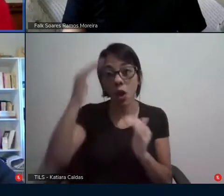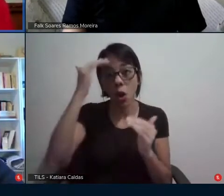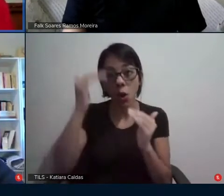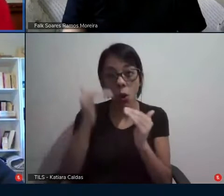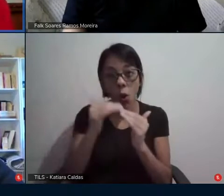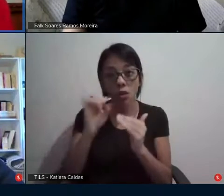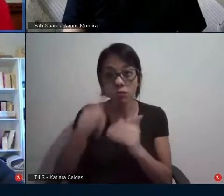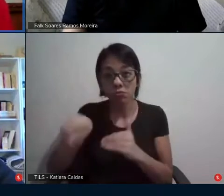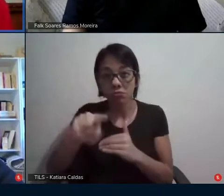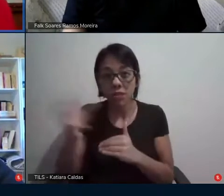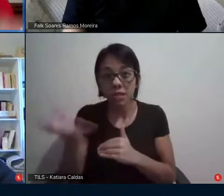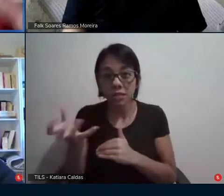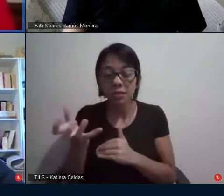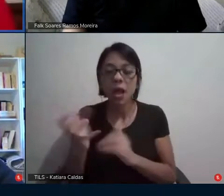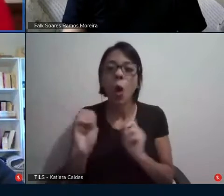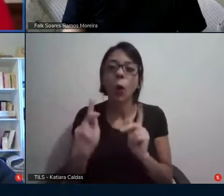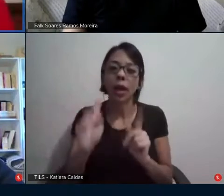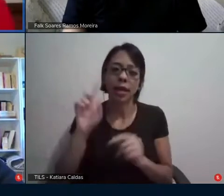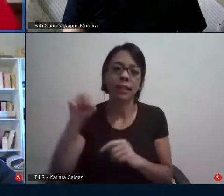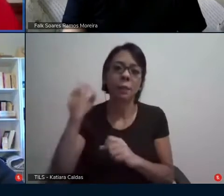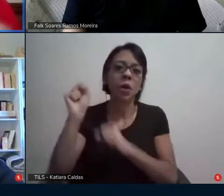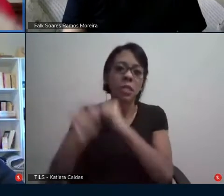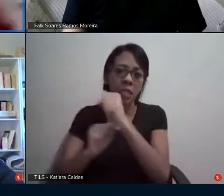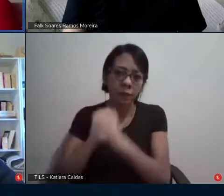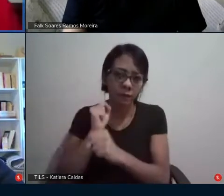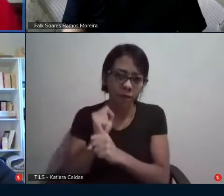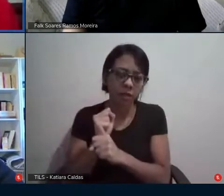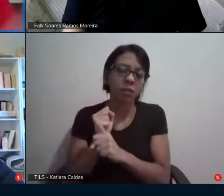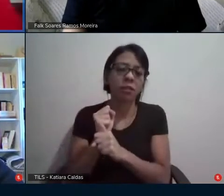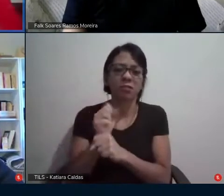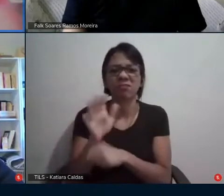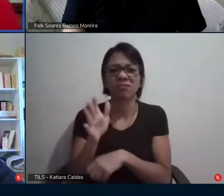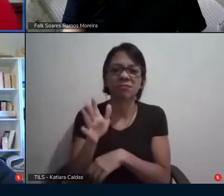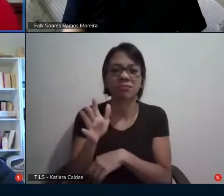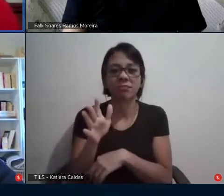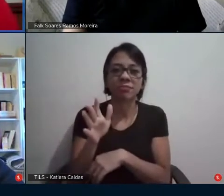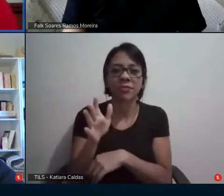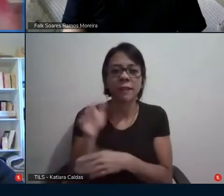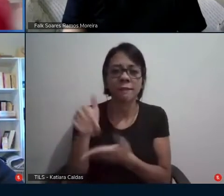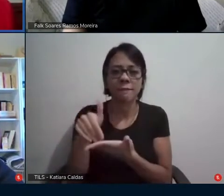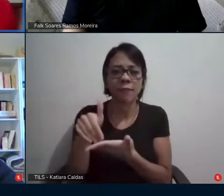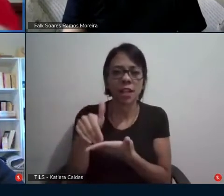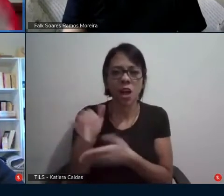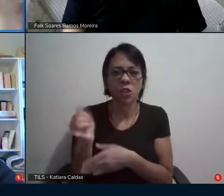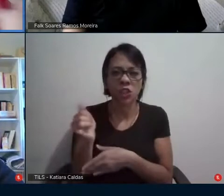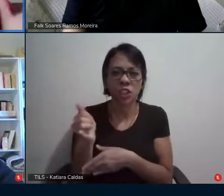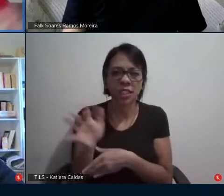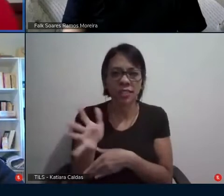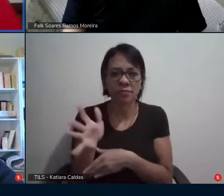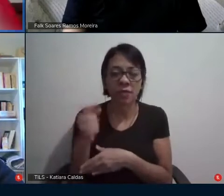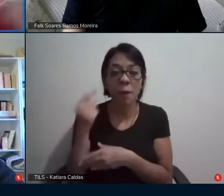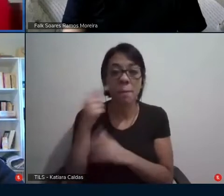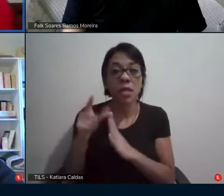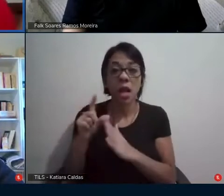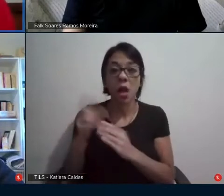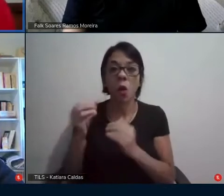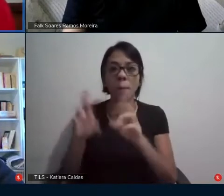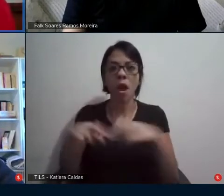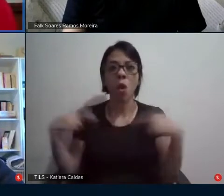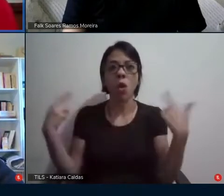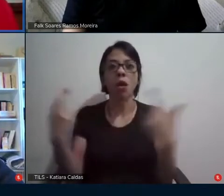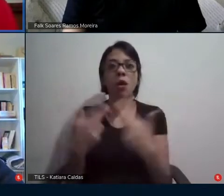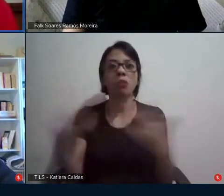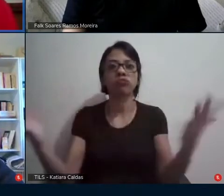se vocês quiserem, a gente pode fazer depois, o ano que vem, lá para final de janeiro, por aí, tem que pensar antes, uma grande